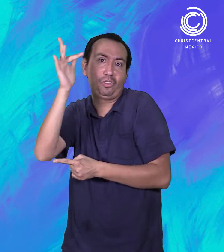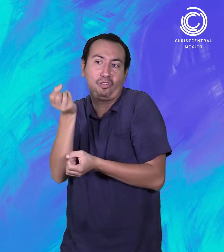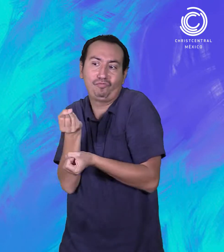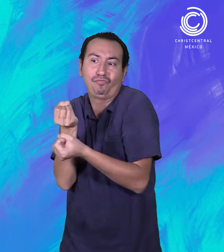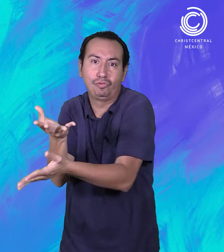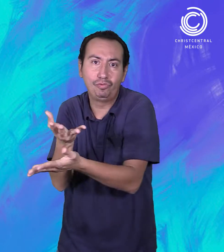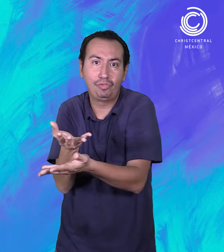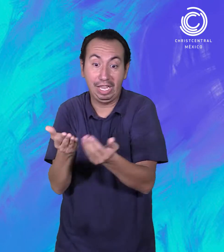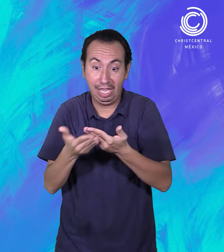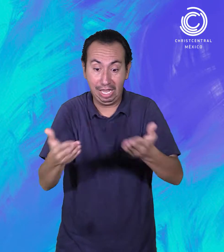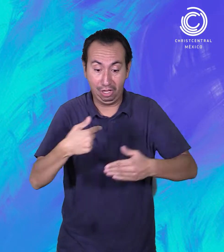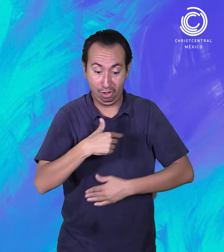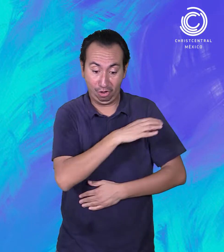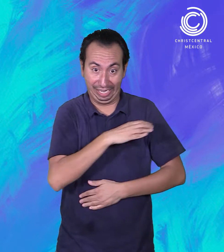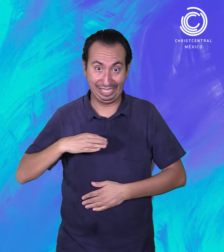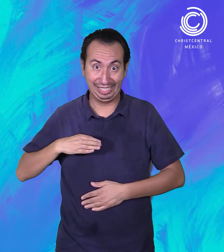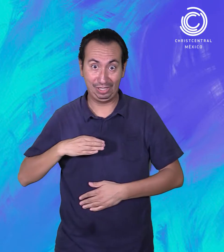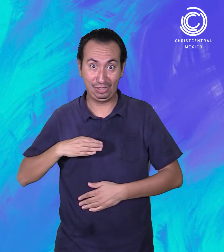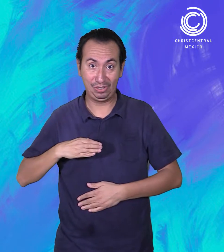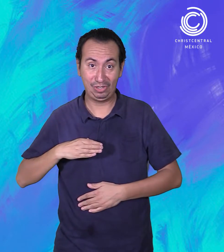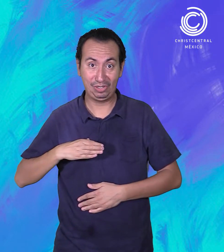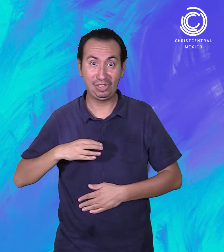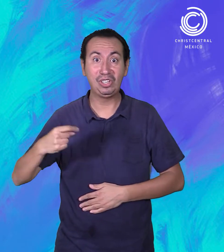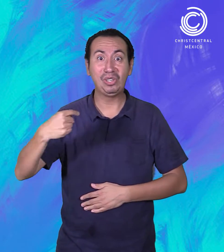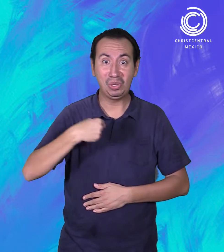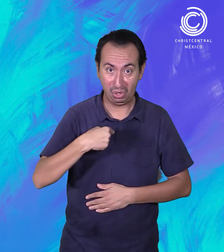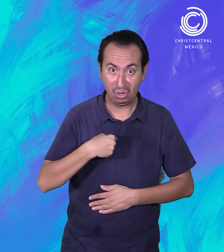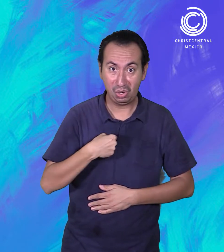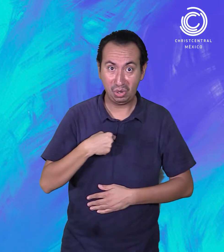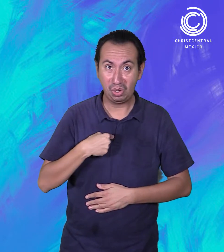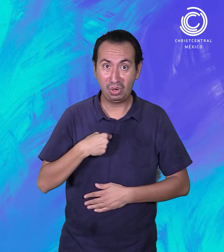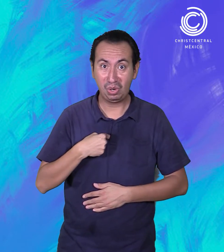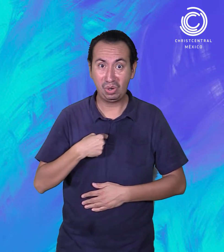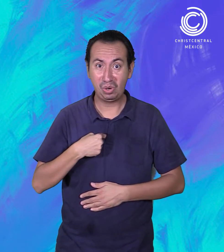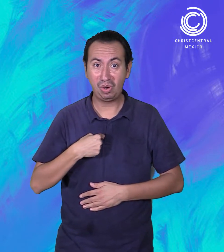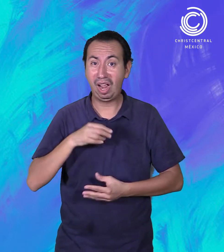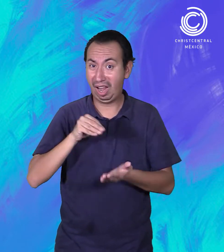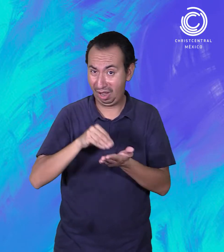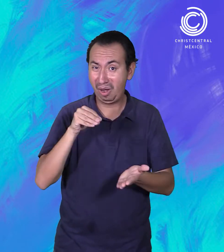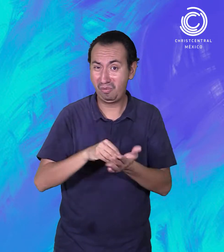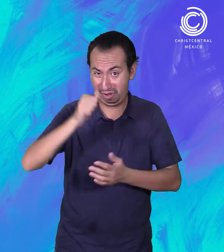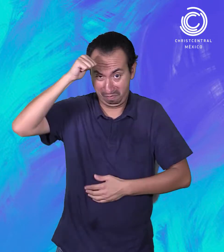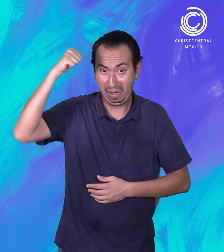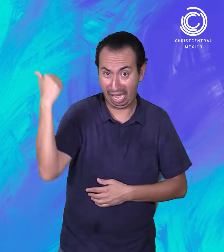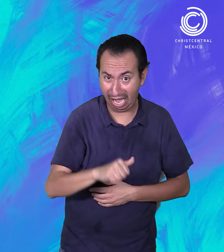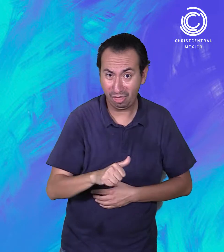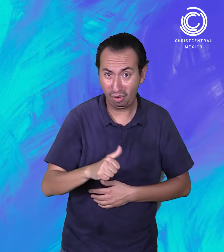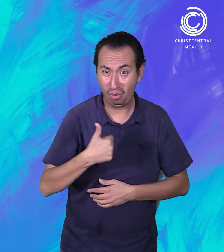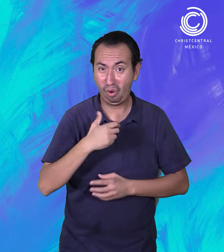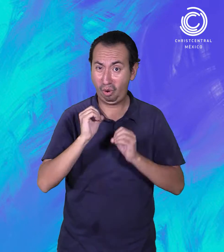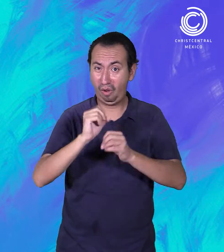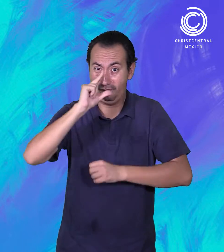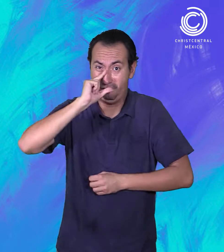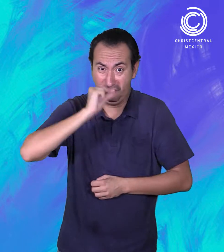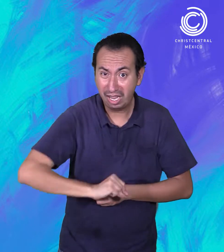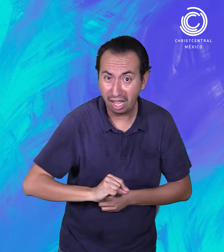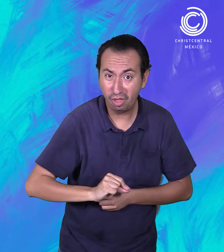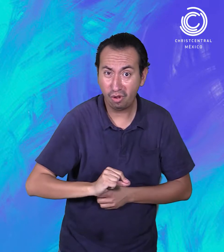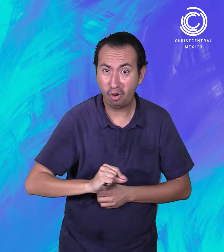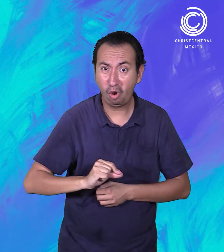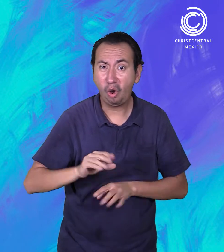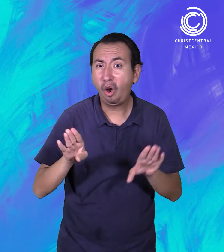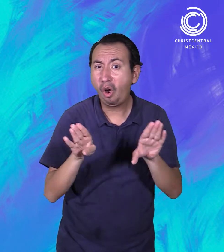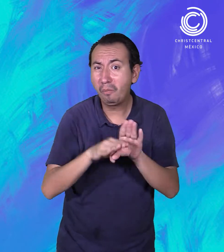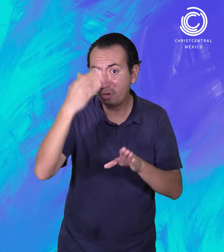que ya somos creyentes en Cristo Jesús, de que estamos viviendo vidas desordenadas, de que estamos fallando a los propósitos